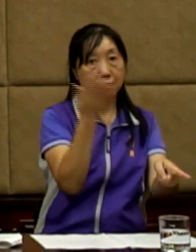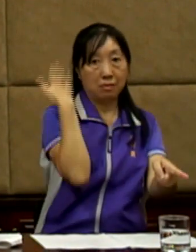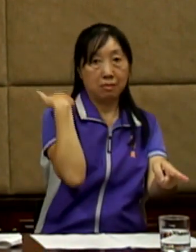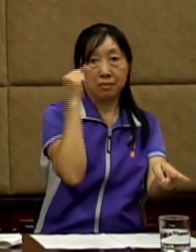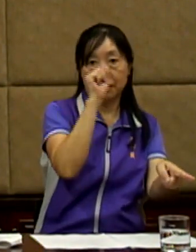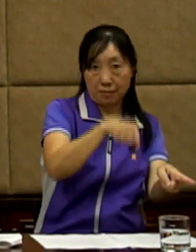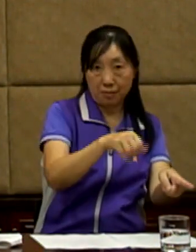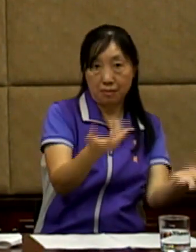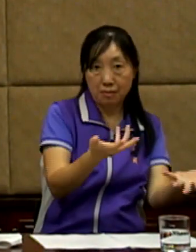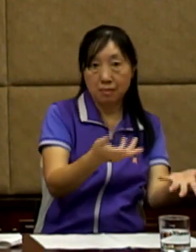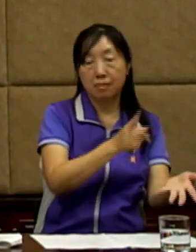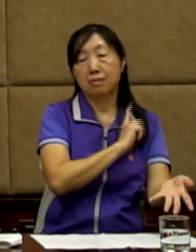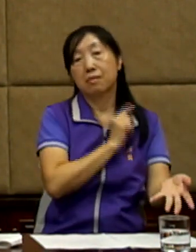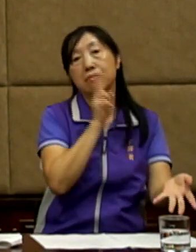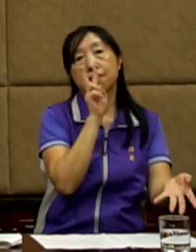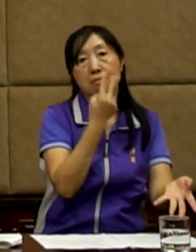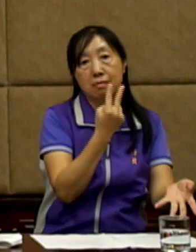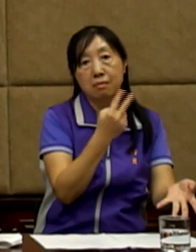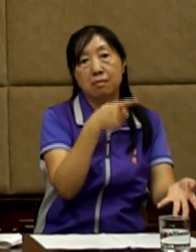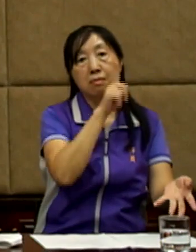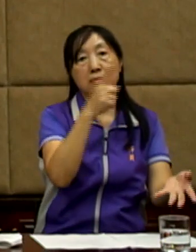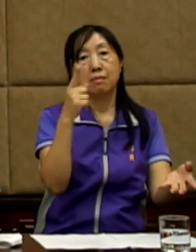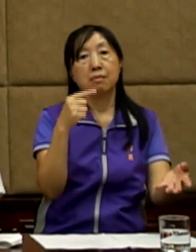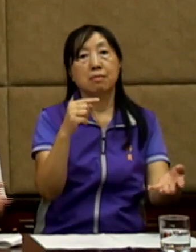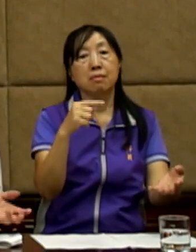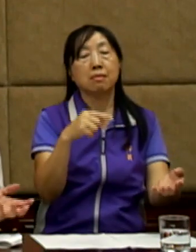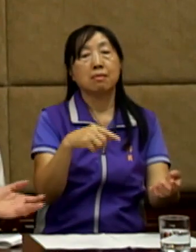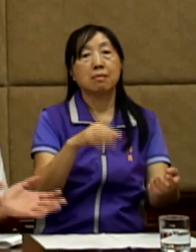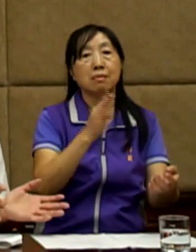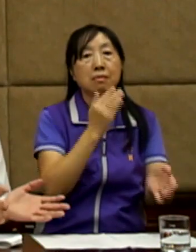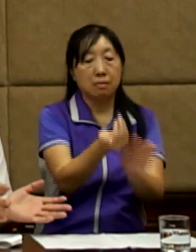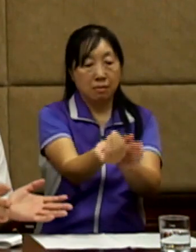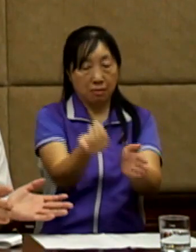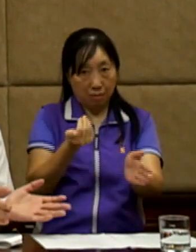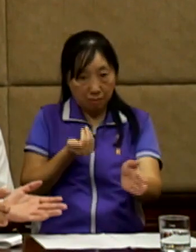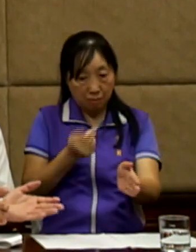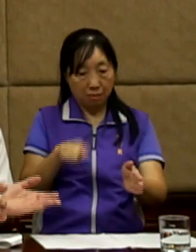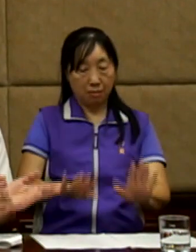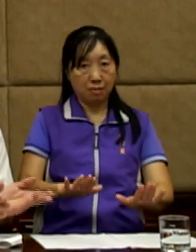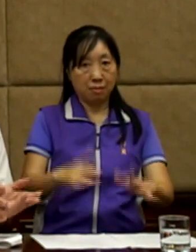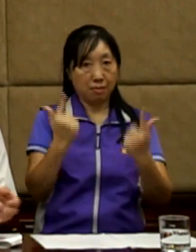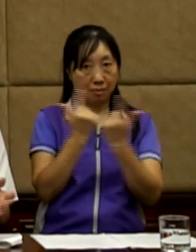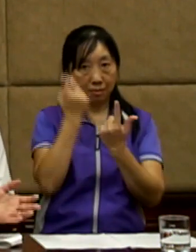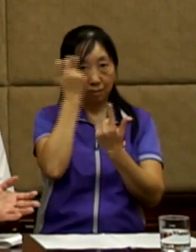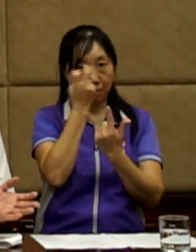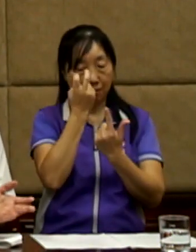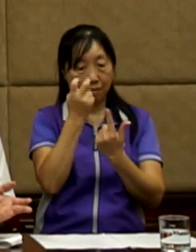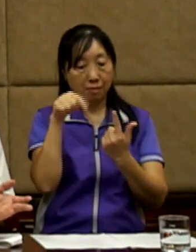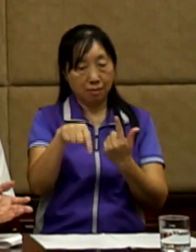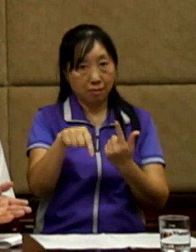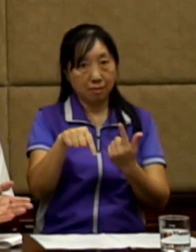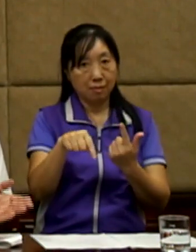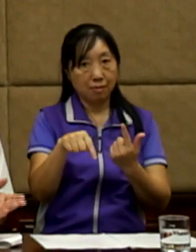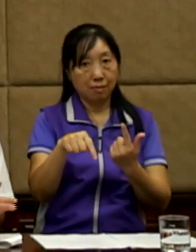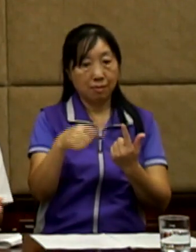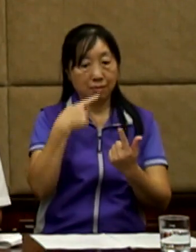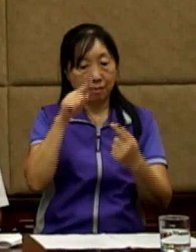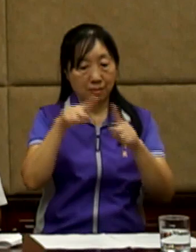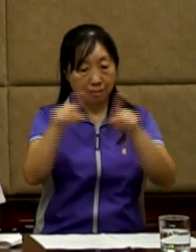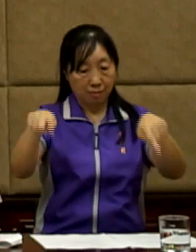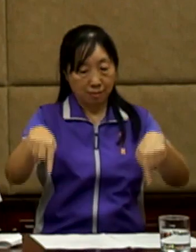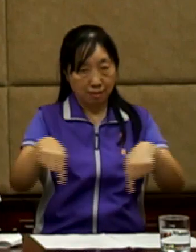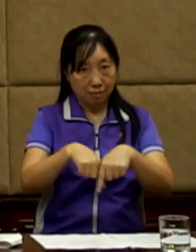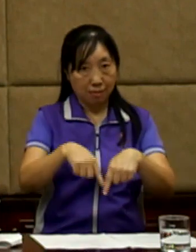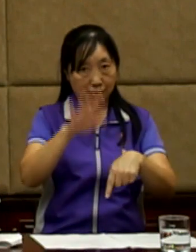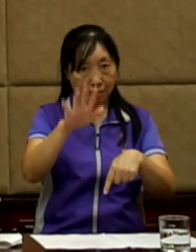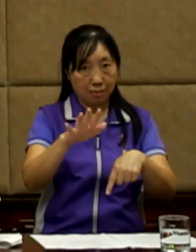后，他承诺他不会违反党政军，但是这个之前北检这一次之前，北检这一次他的起诉书里面是